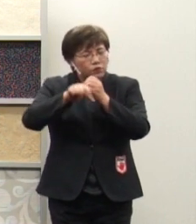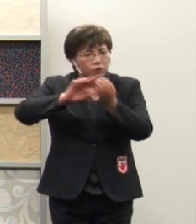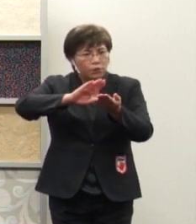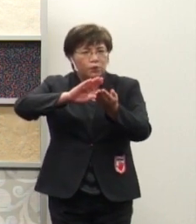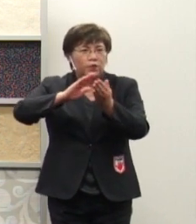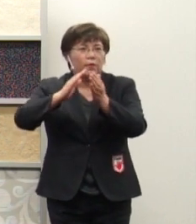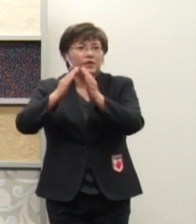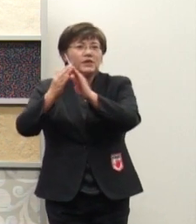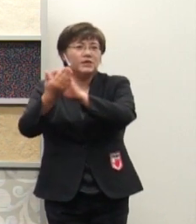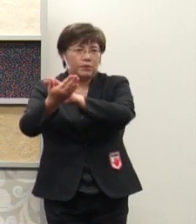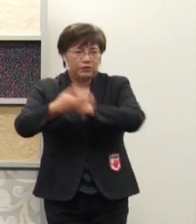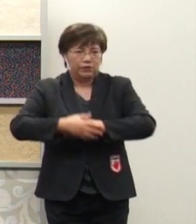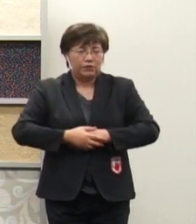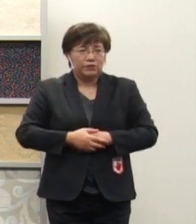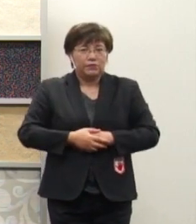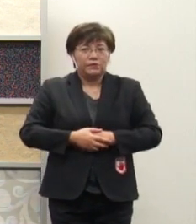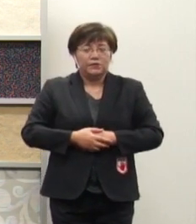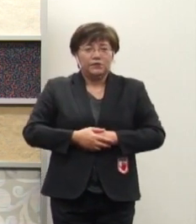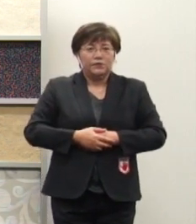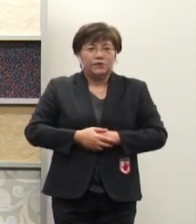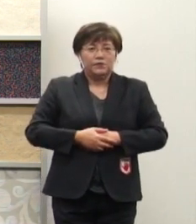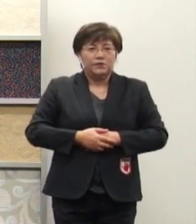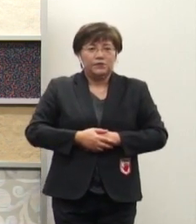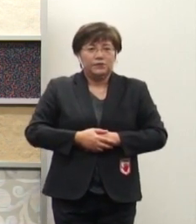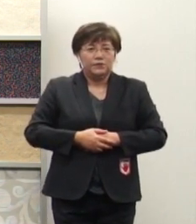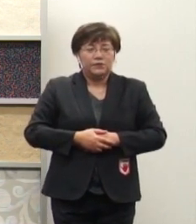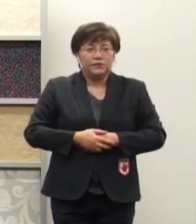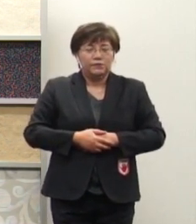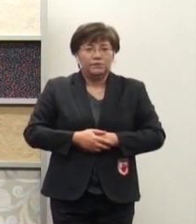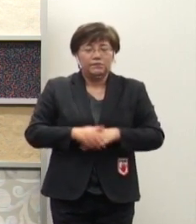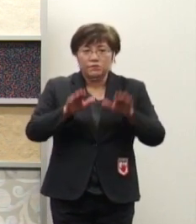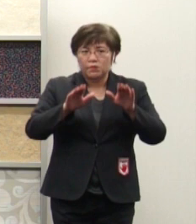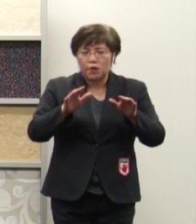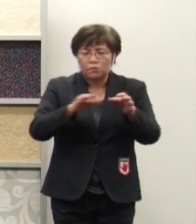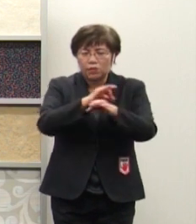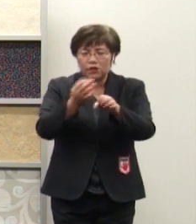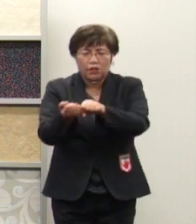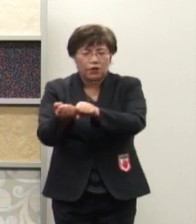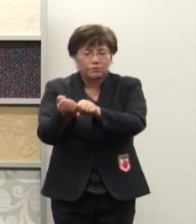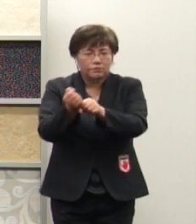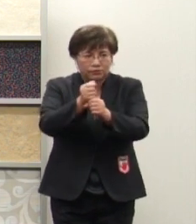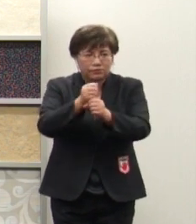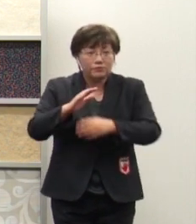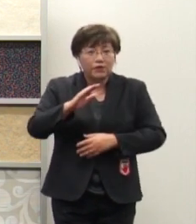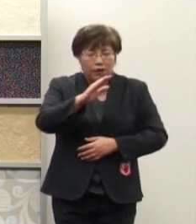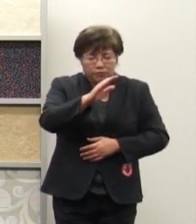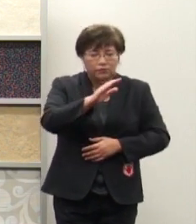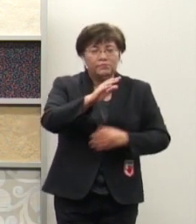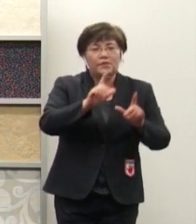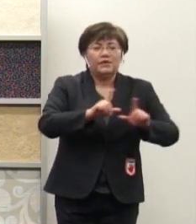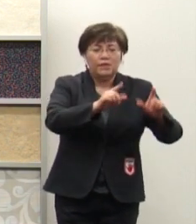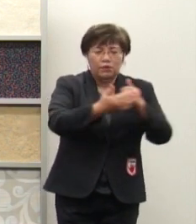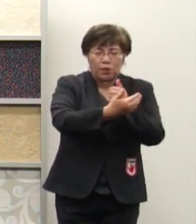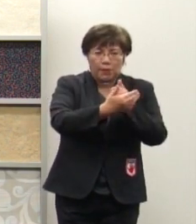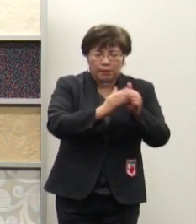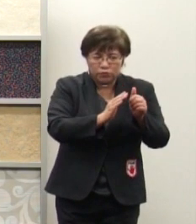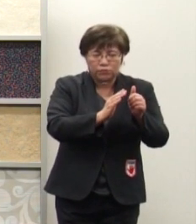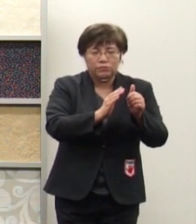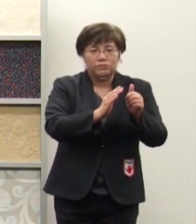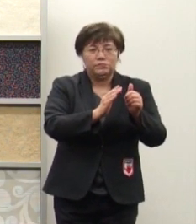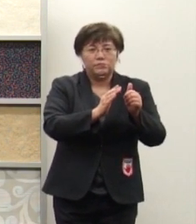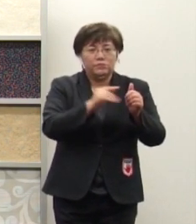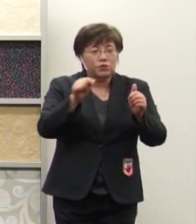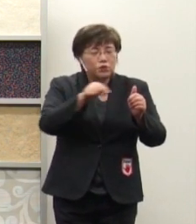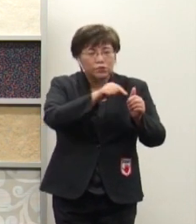ので、今のこの経済回復あるいはその生活回復に向けた流れというのはある意味